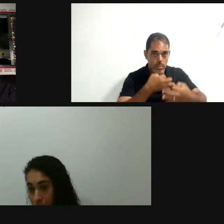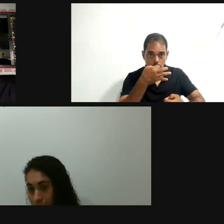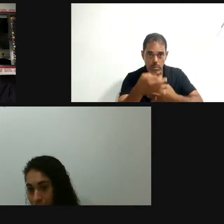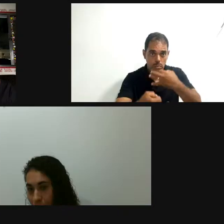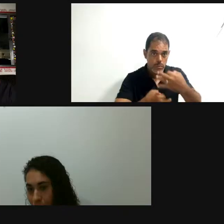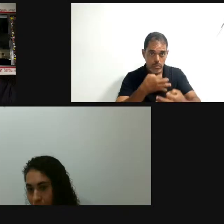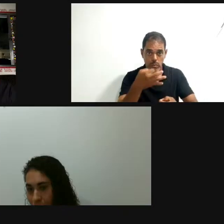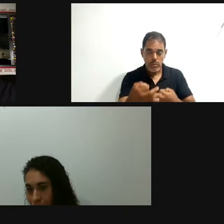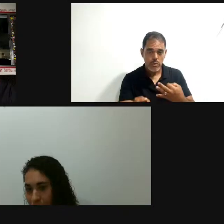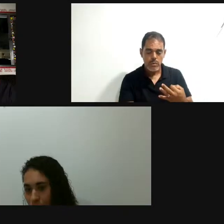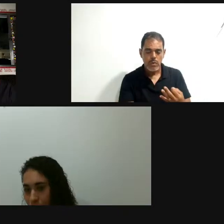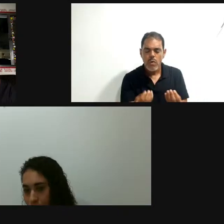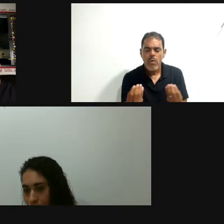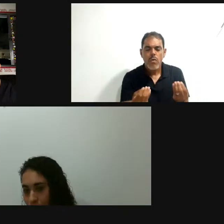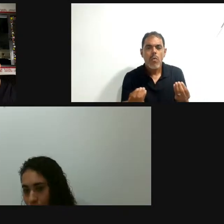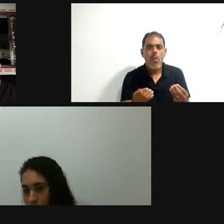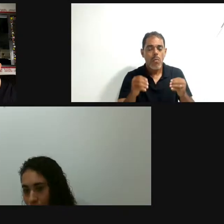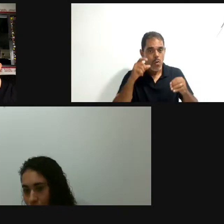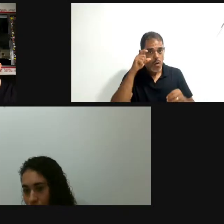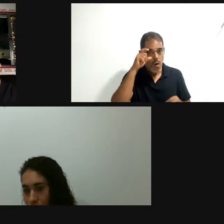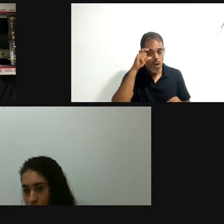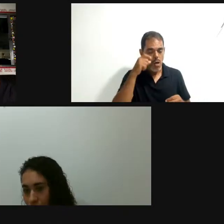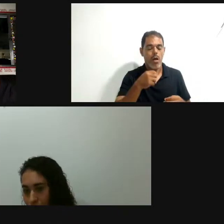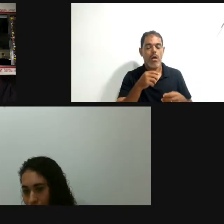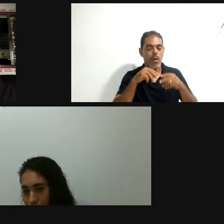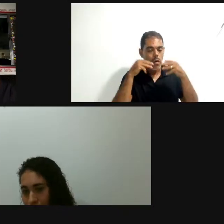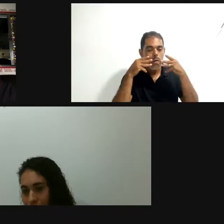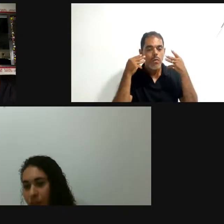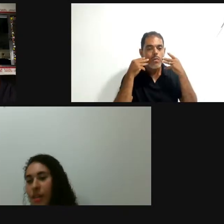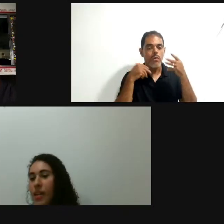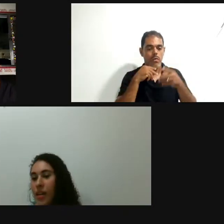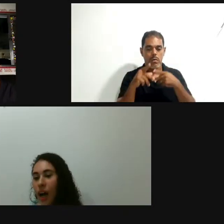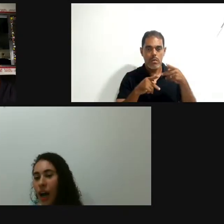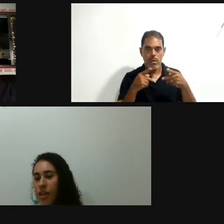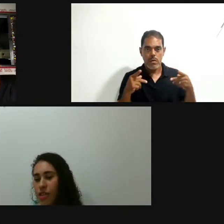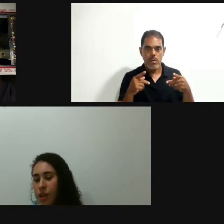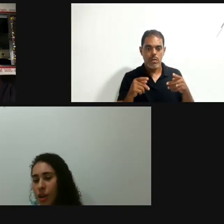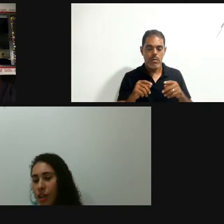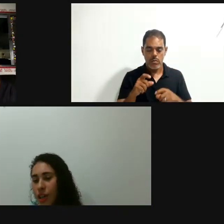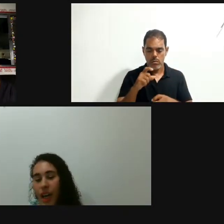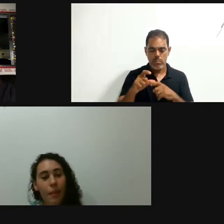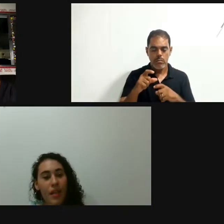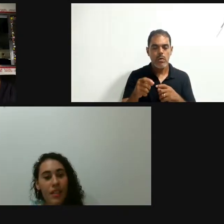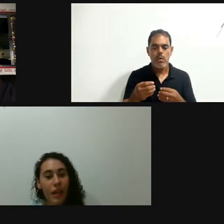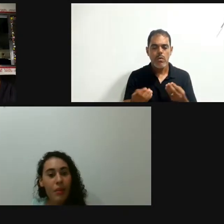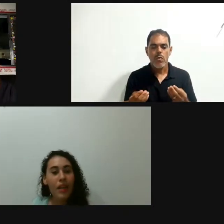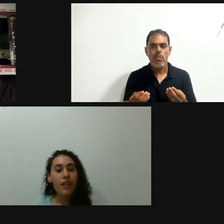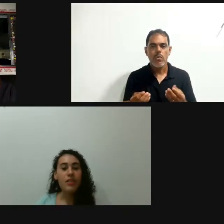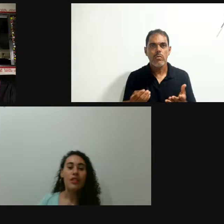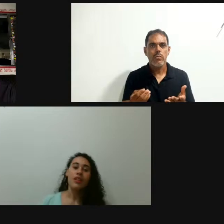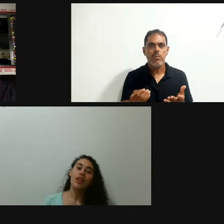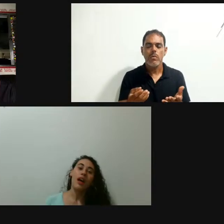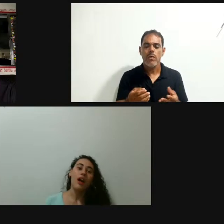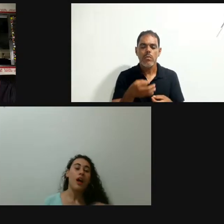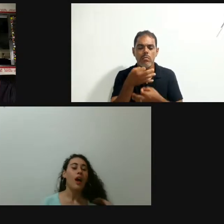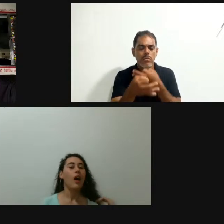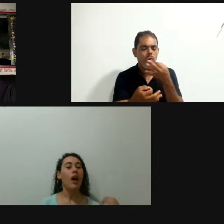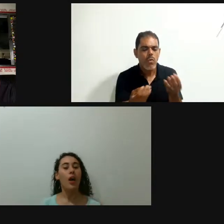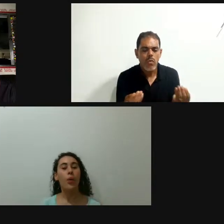no começo também, mas eu posso colocar de volta à mesa. A história é